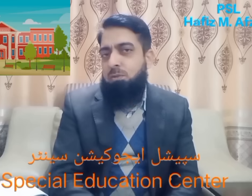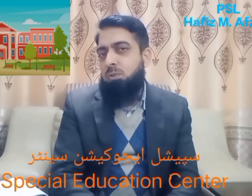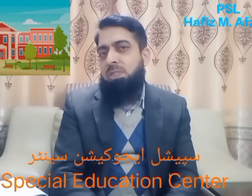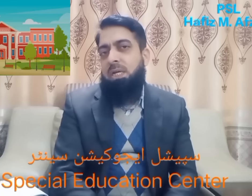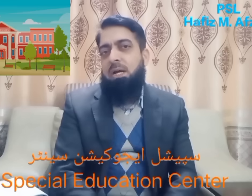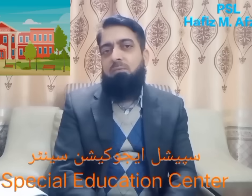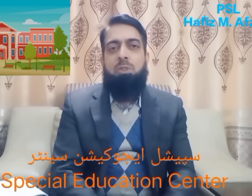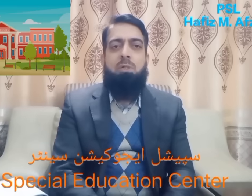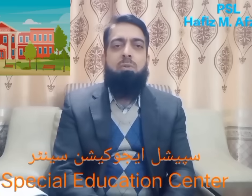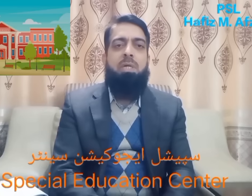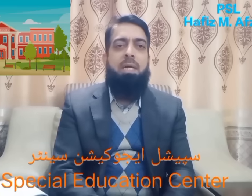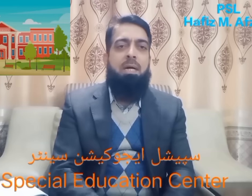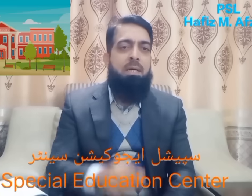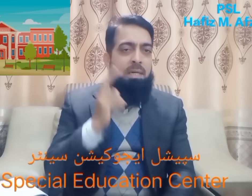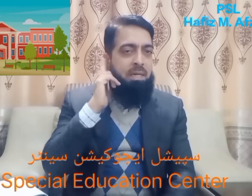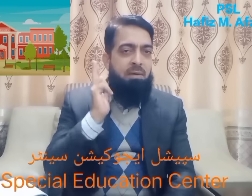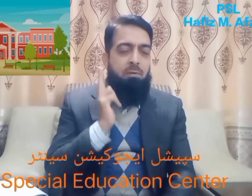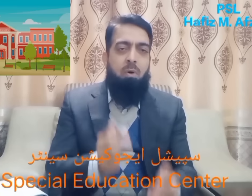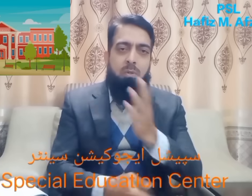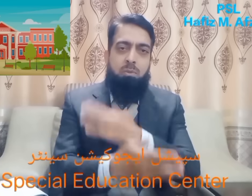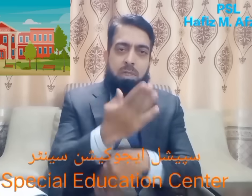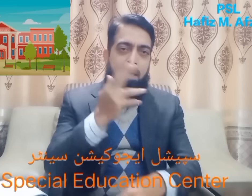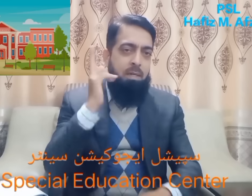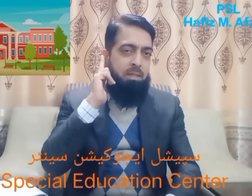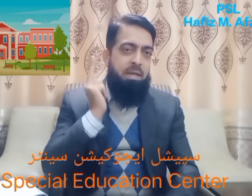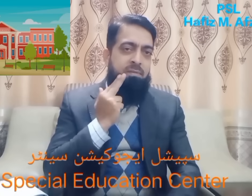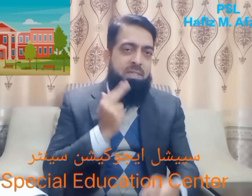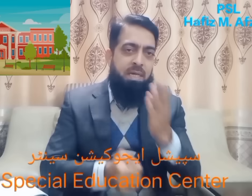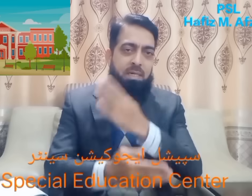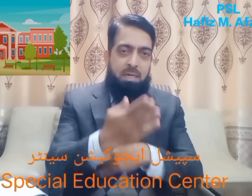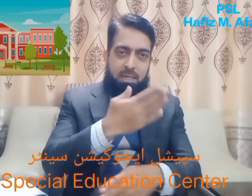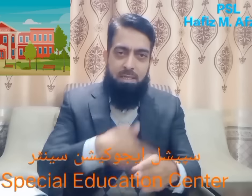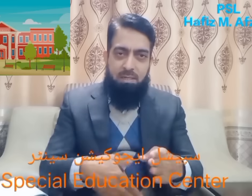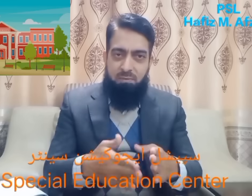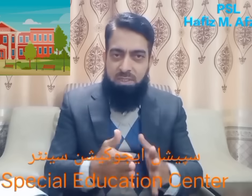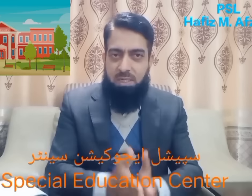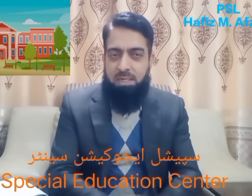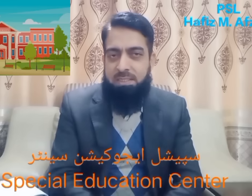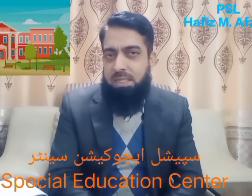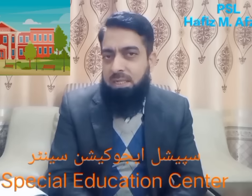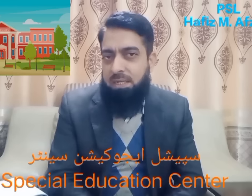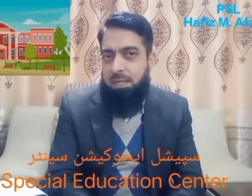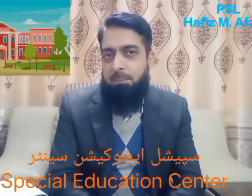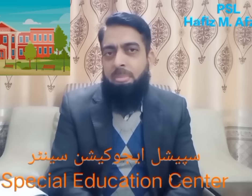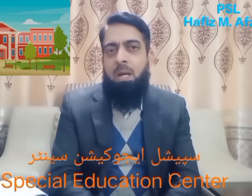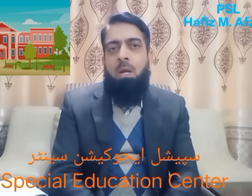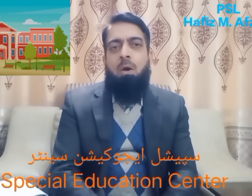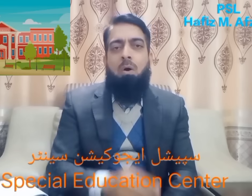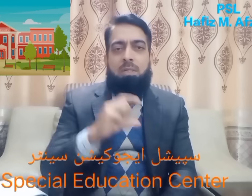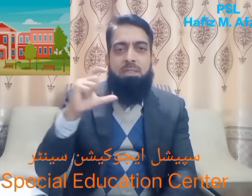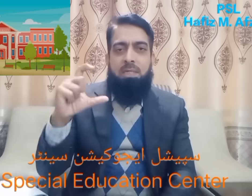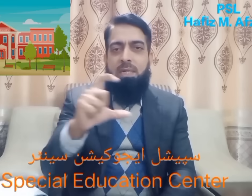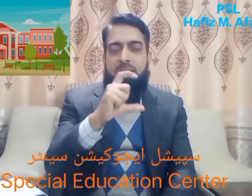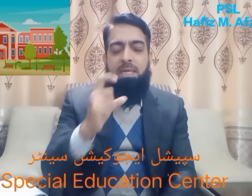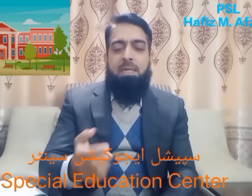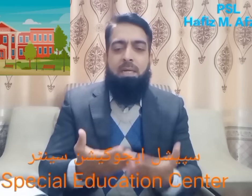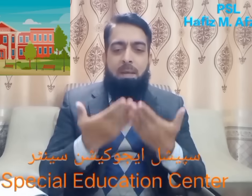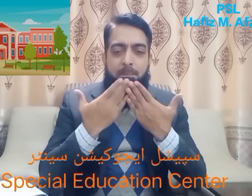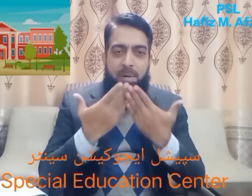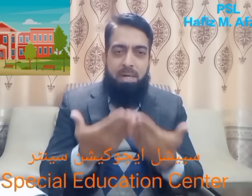साइन हो जाएगा वो ये हो जाएगा कि डेफ और दूसरा डेफ का साइन करके, ये फिजिकल का साइन करके और सी का साइन करके